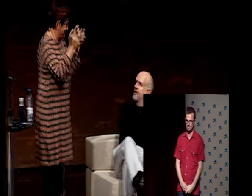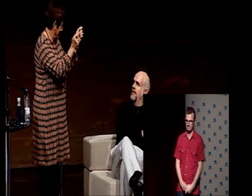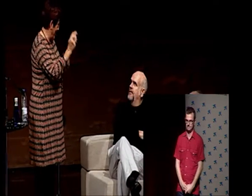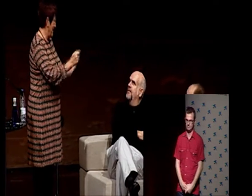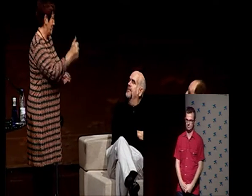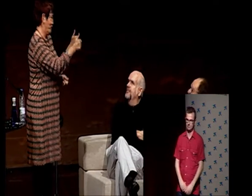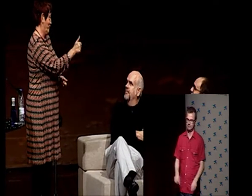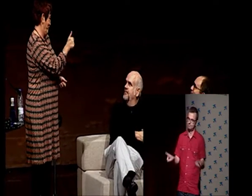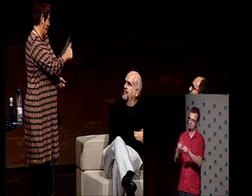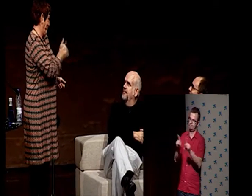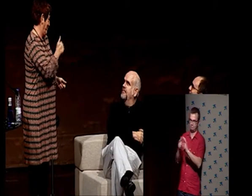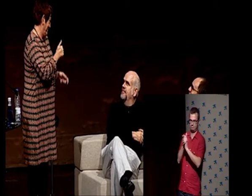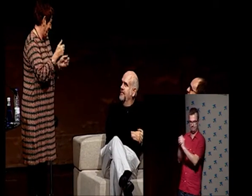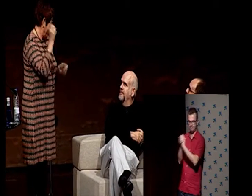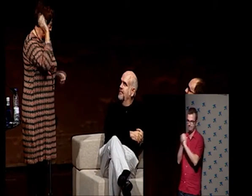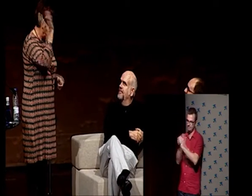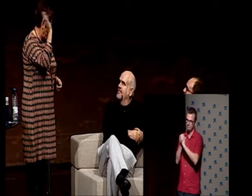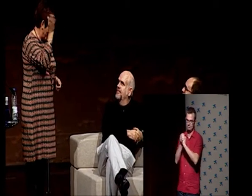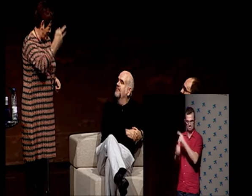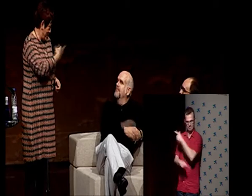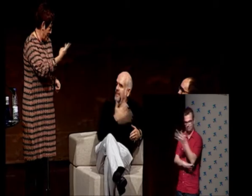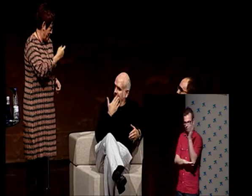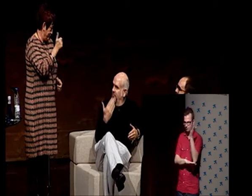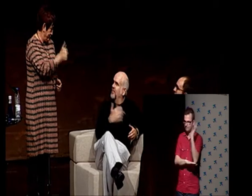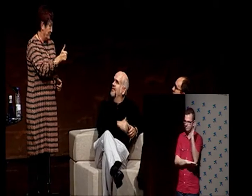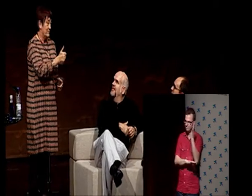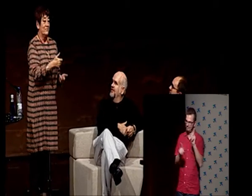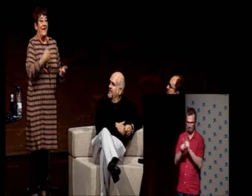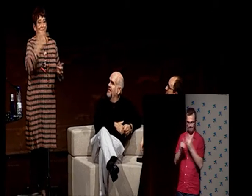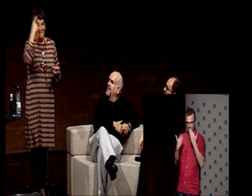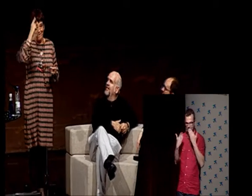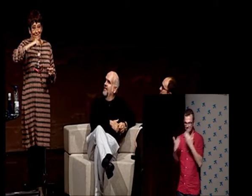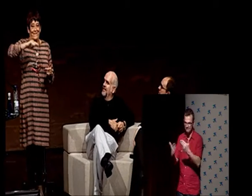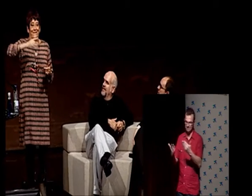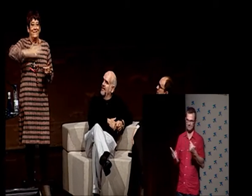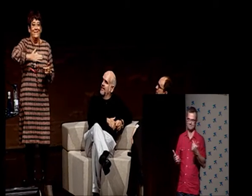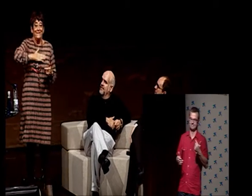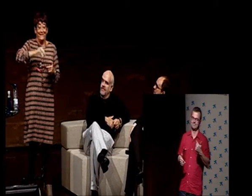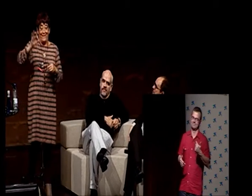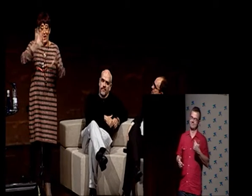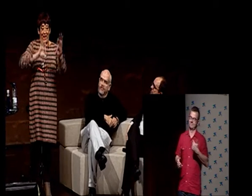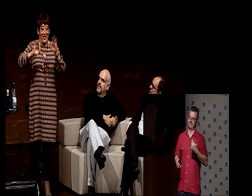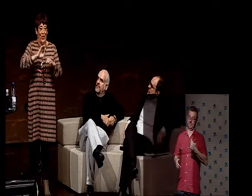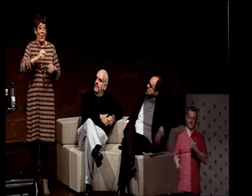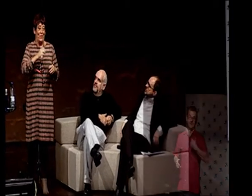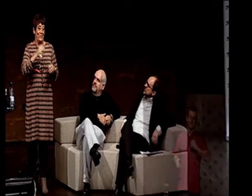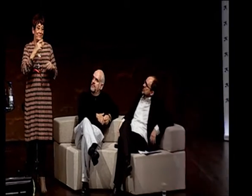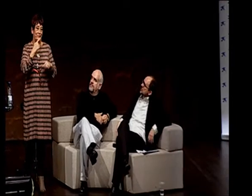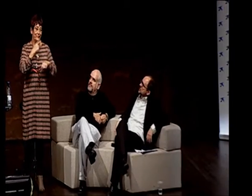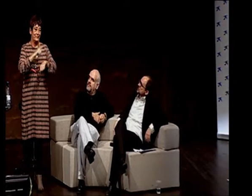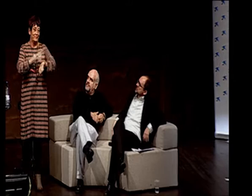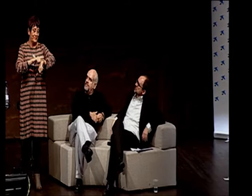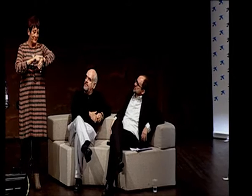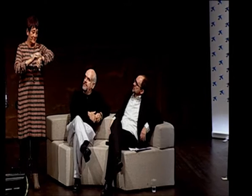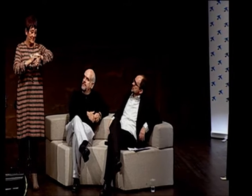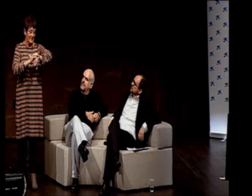internacional Felicidades por vuestras ponencias que han sido fabulosas sé a ver la